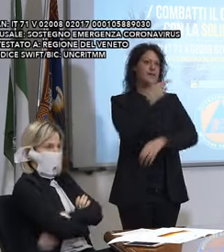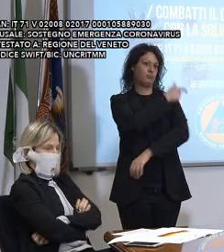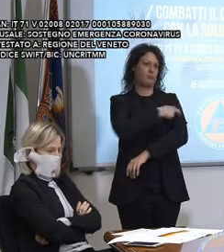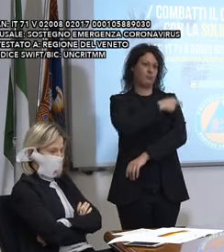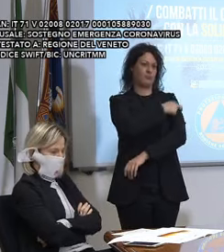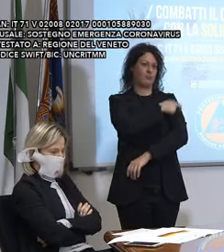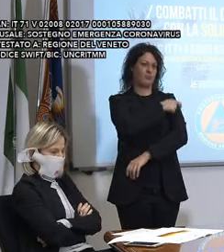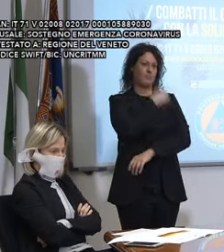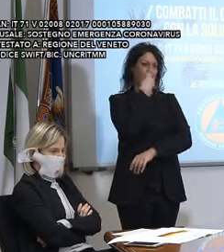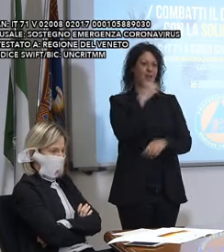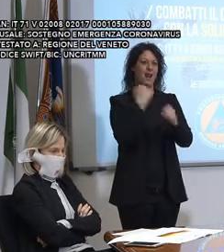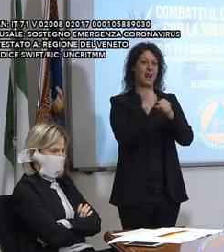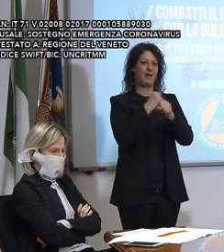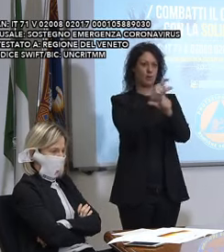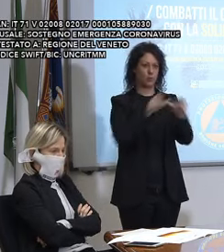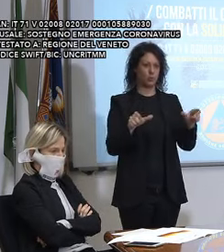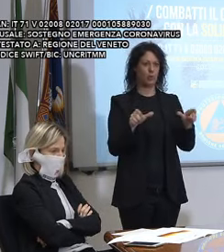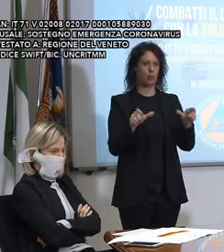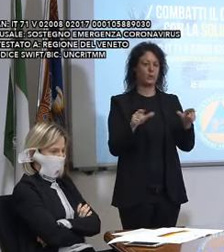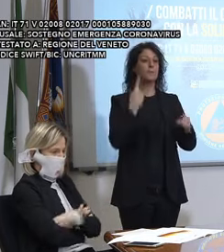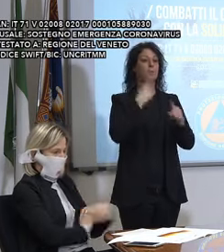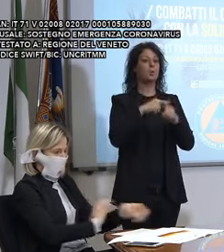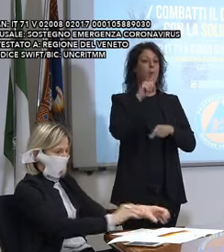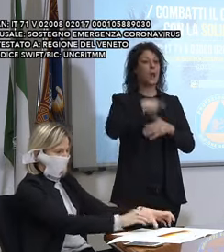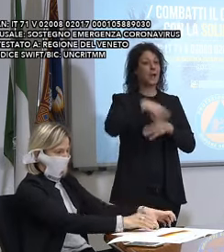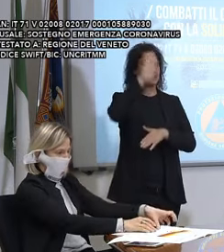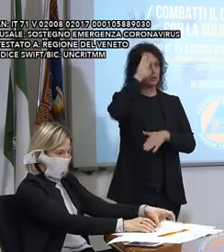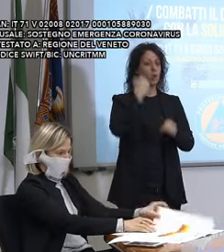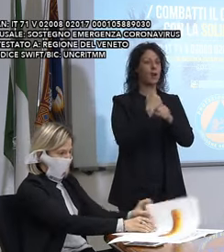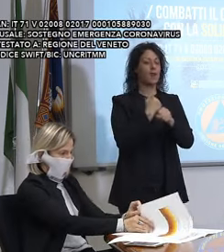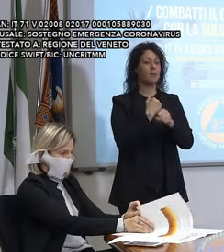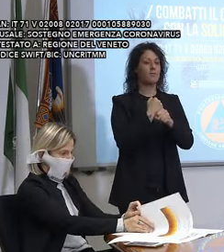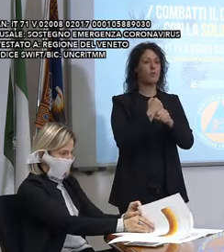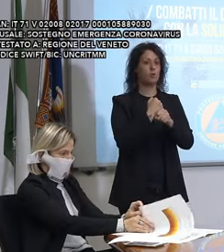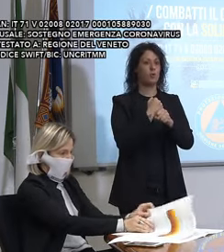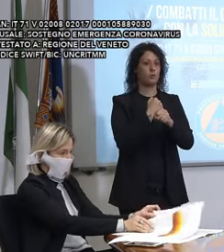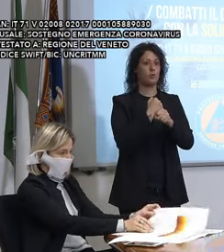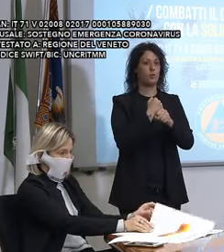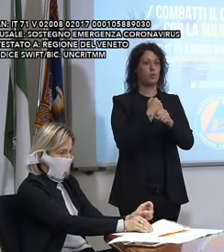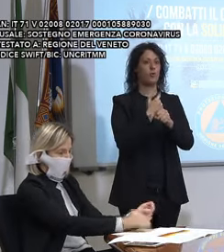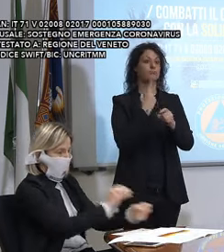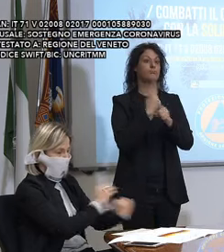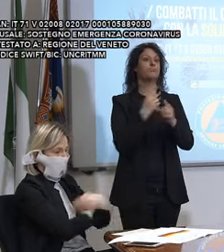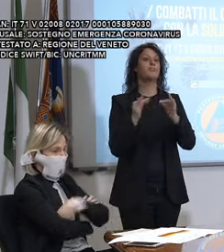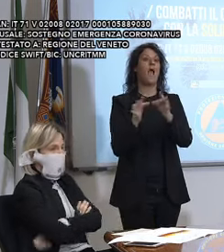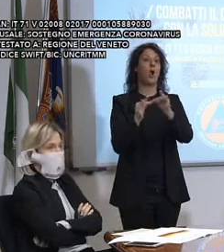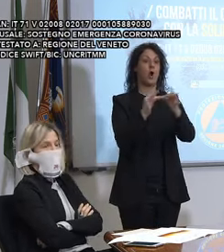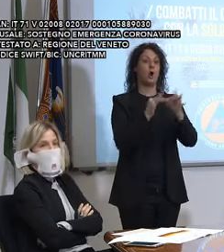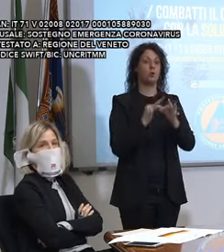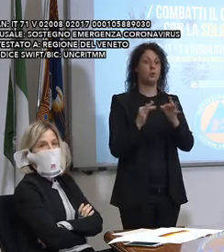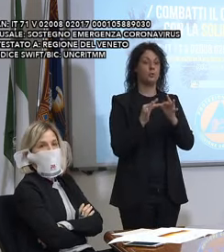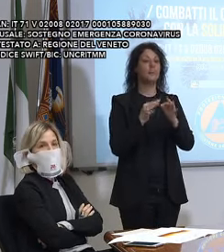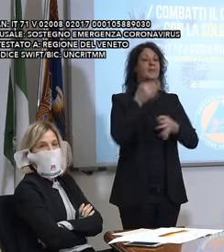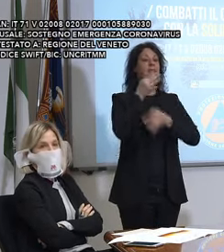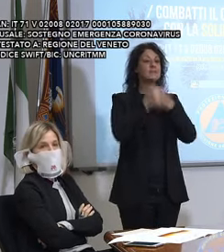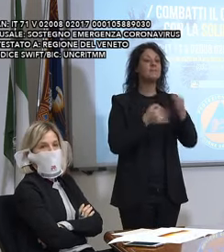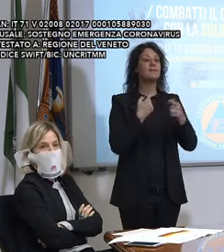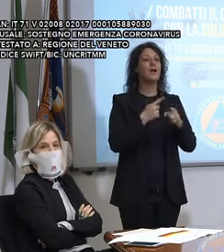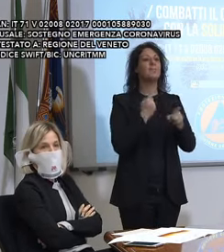parti sociali, e ai datori di lavoro, ovvero le rappresentanze dei datori di lavoro. Questo percorso deve essere